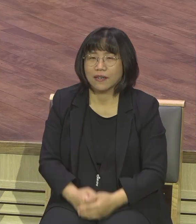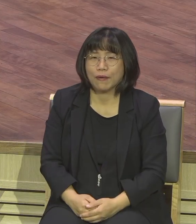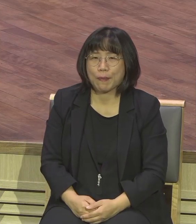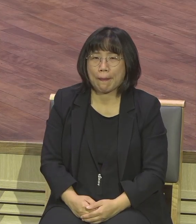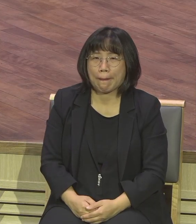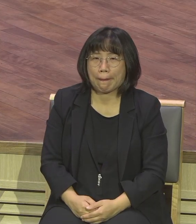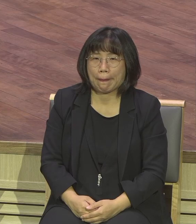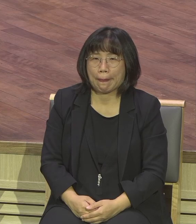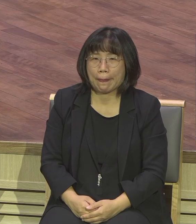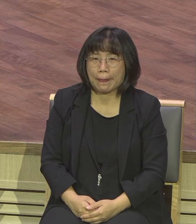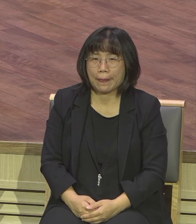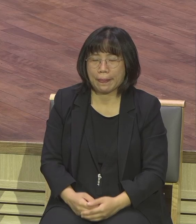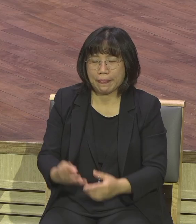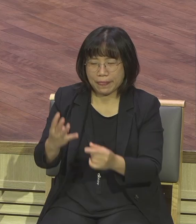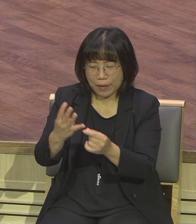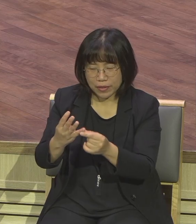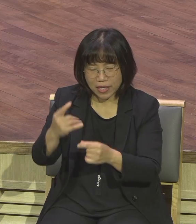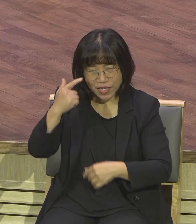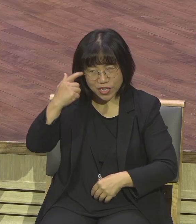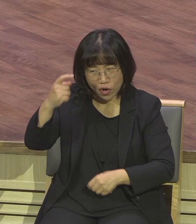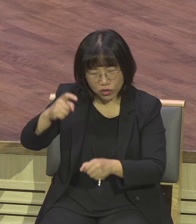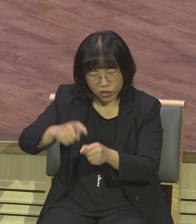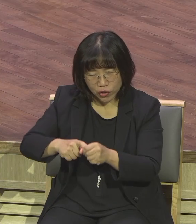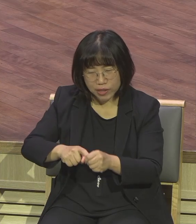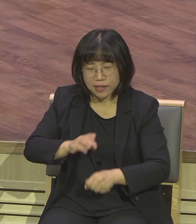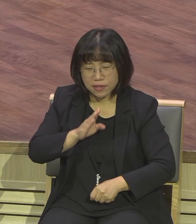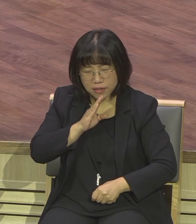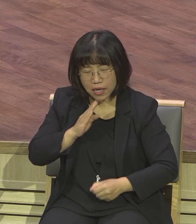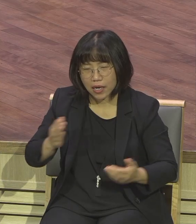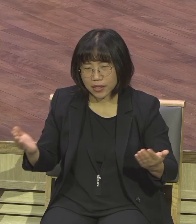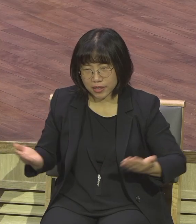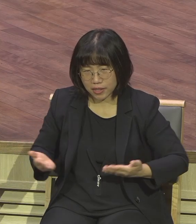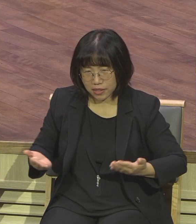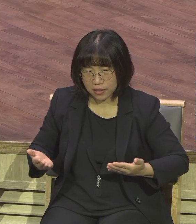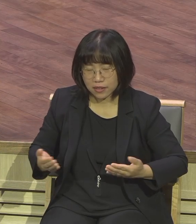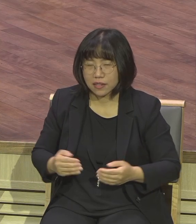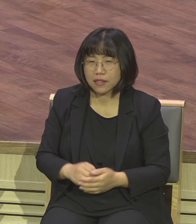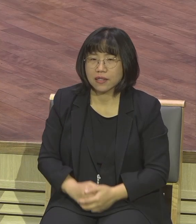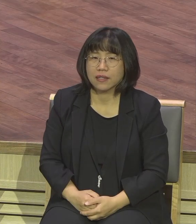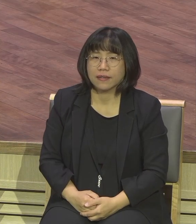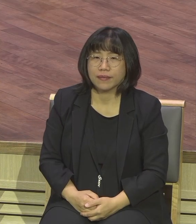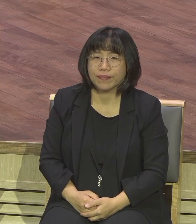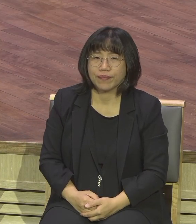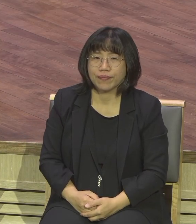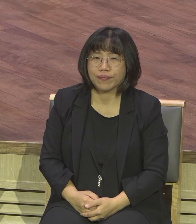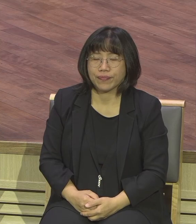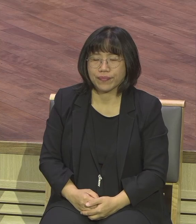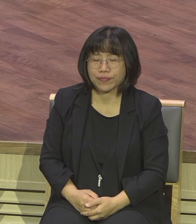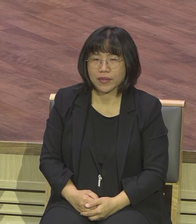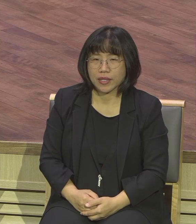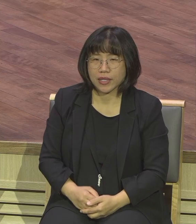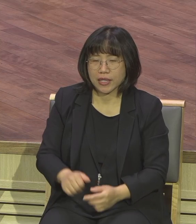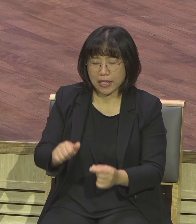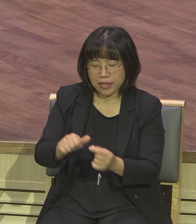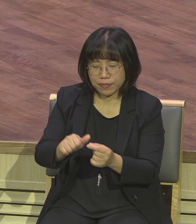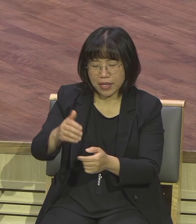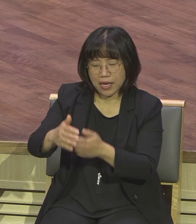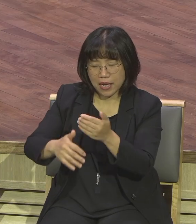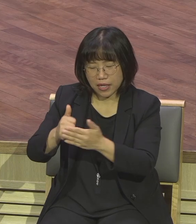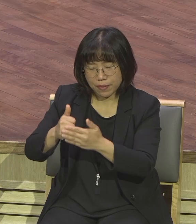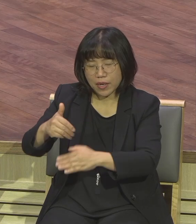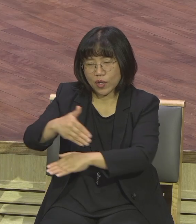진실을 봐야 돼요. 그 다음에 영적 사실, 하나님의